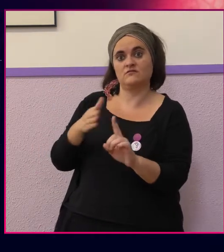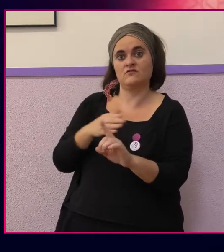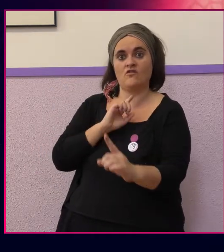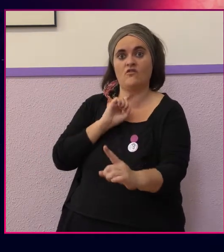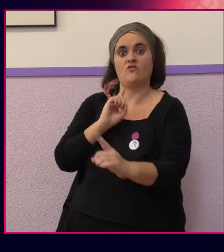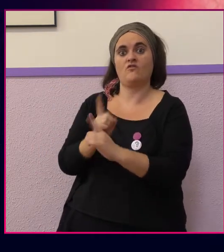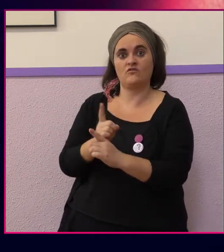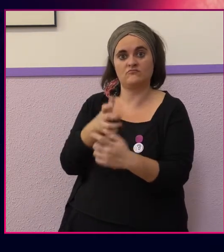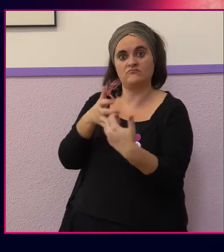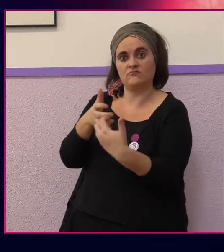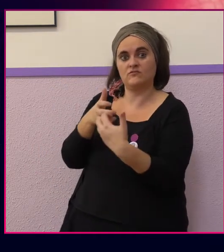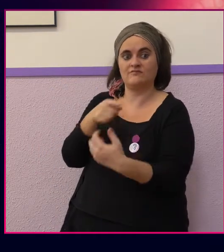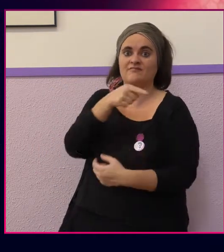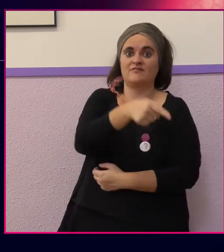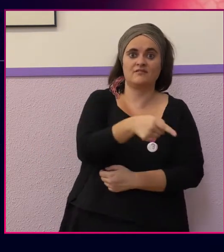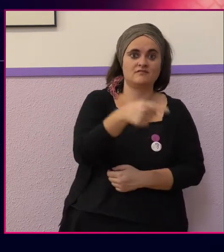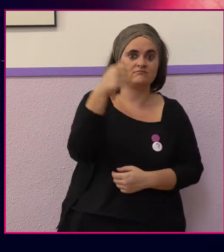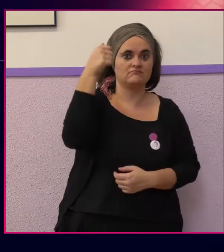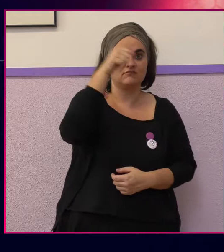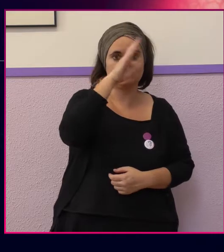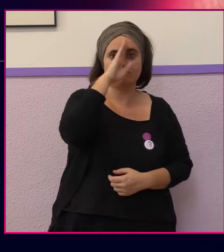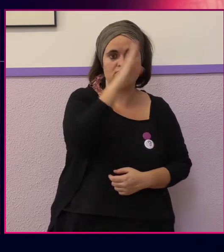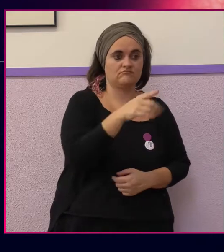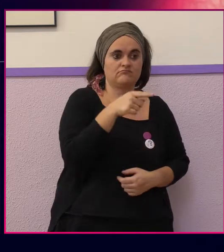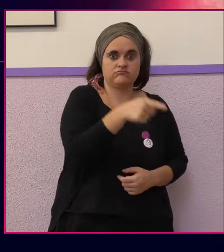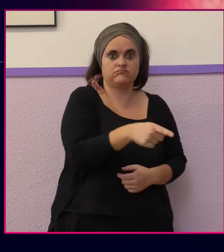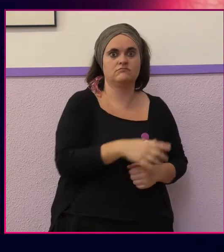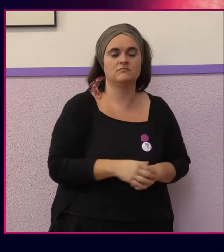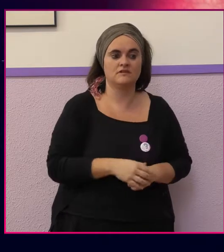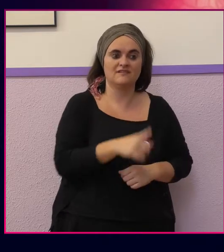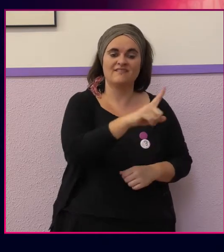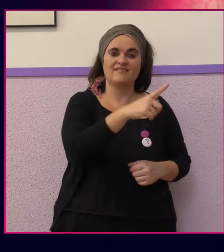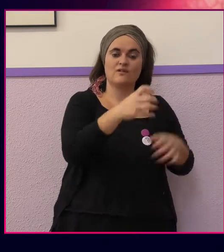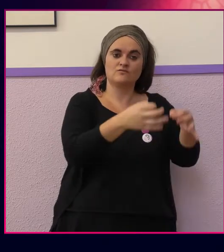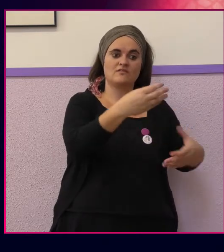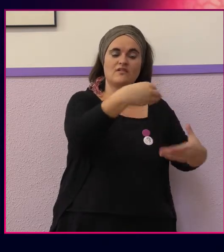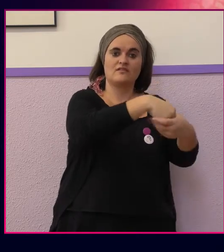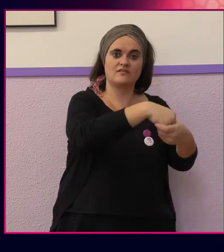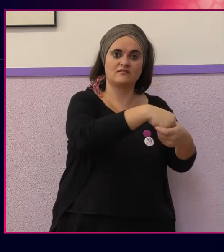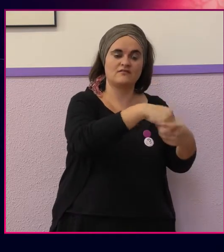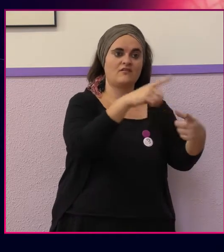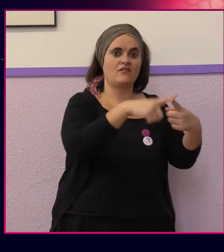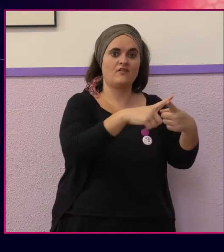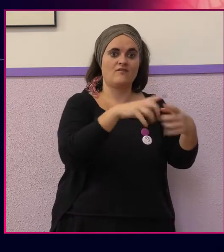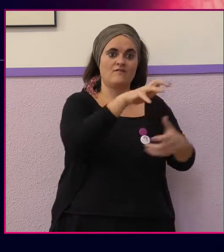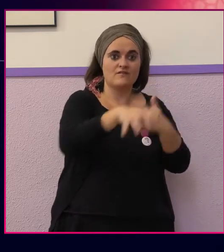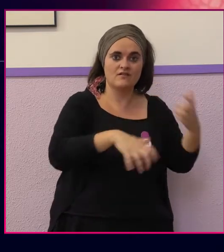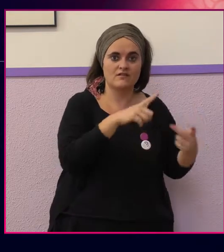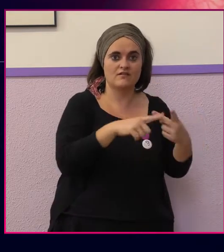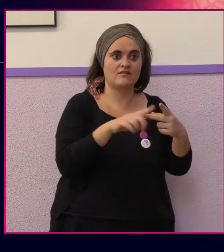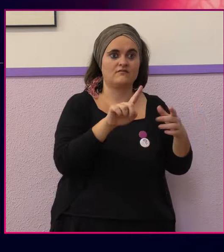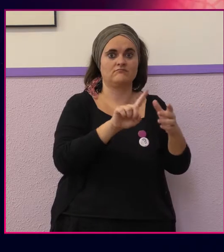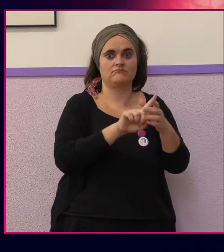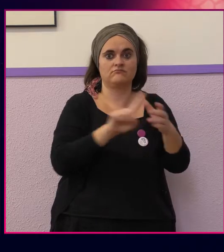baina heteropatriarkala da benetan. Eta halako logika bortitz, zapaltzaile eta